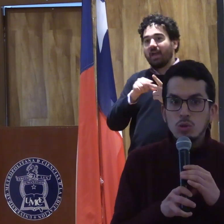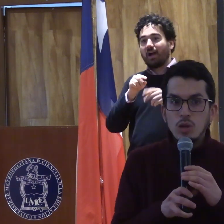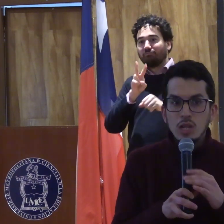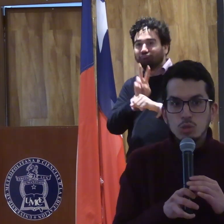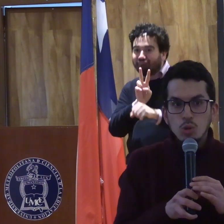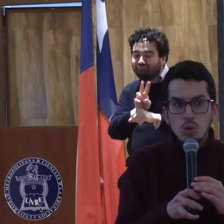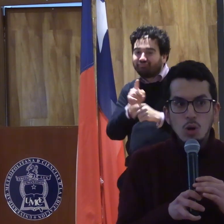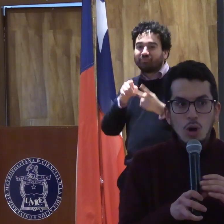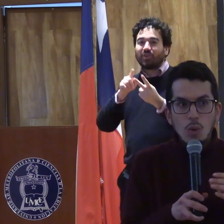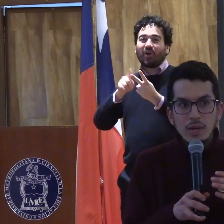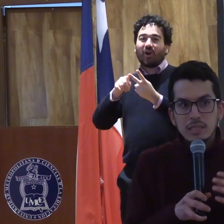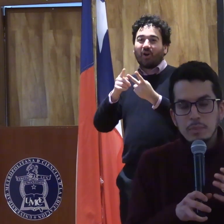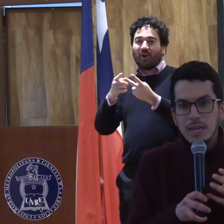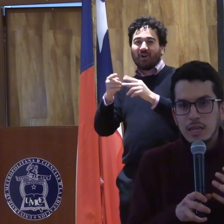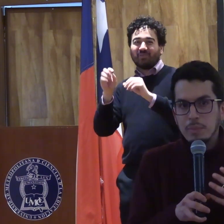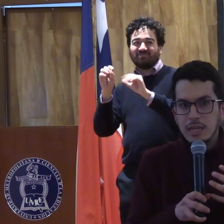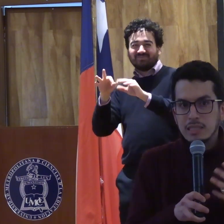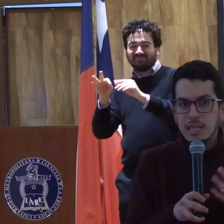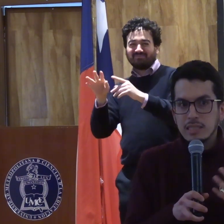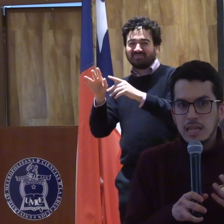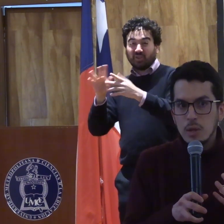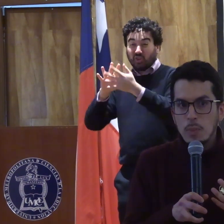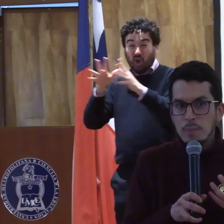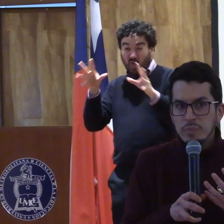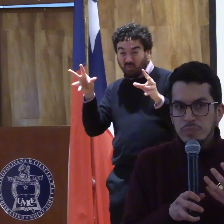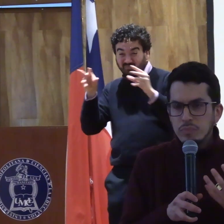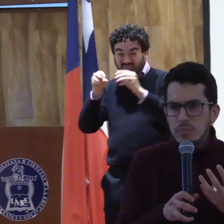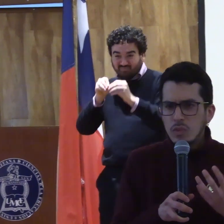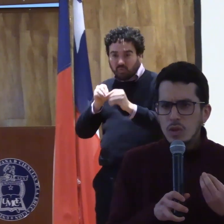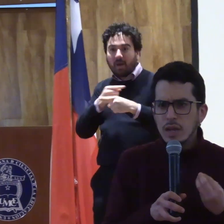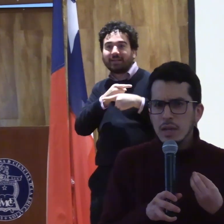¿no es cierto?, en torno a una semana que pareciera ser,